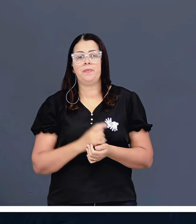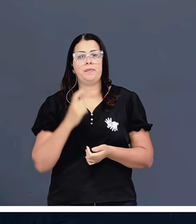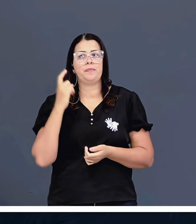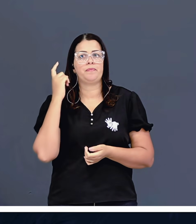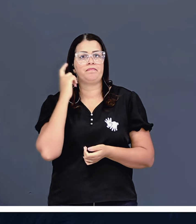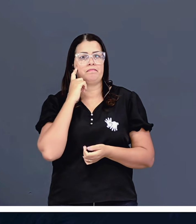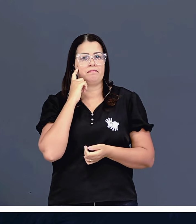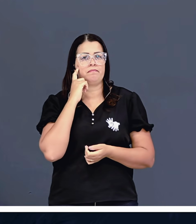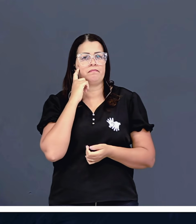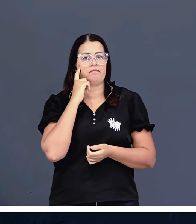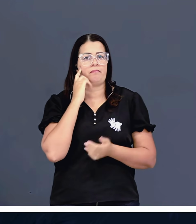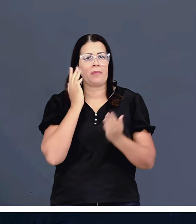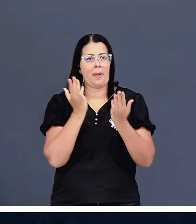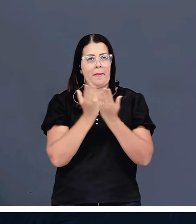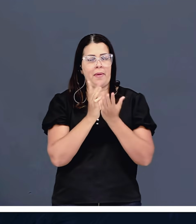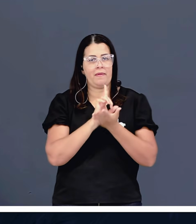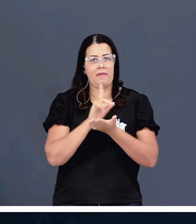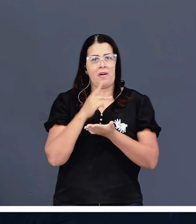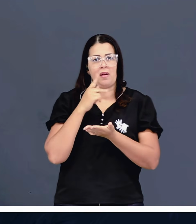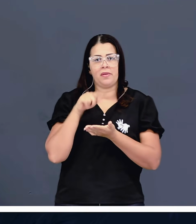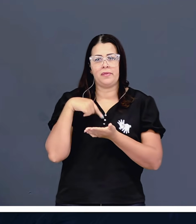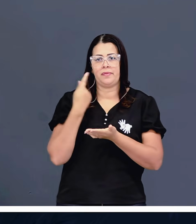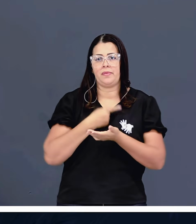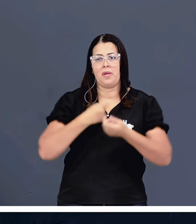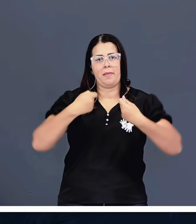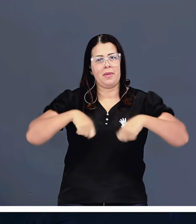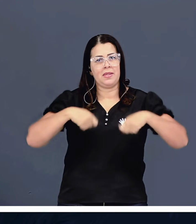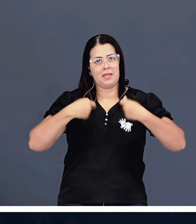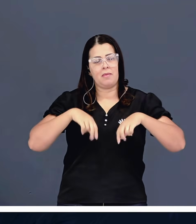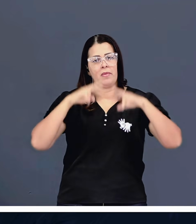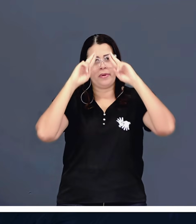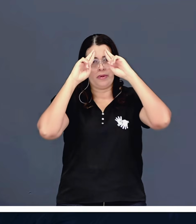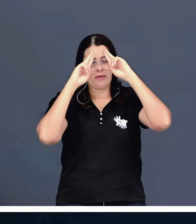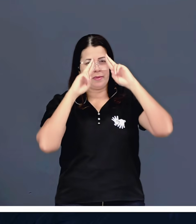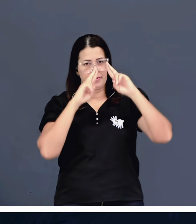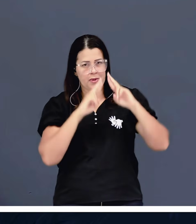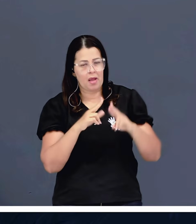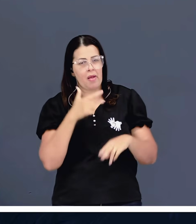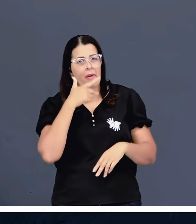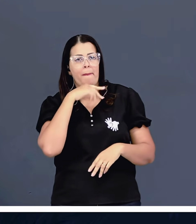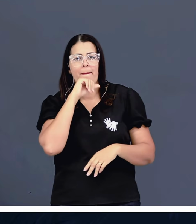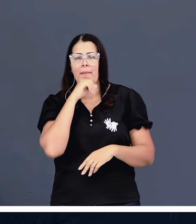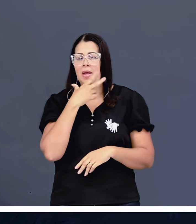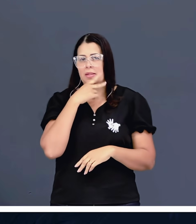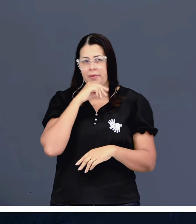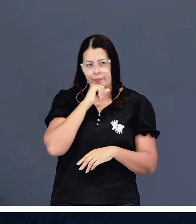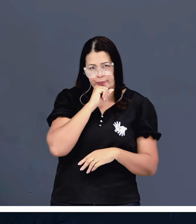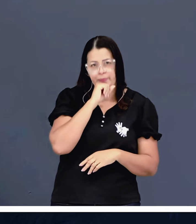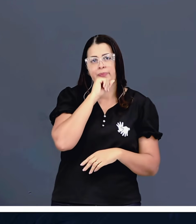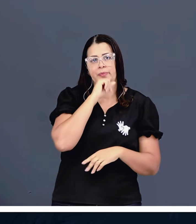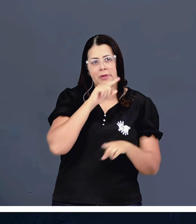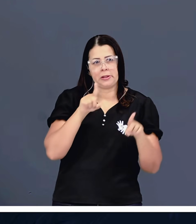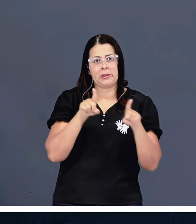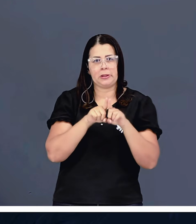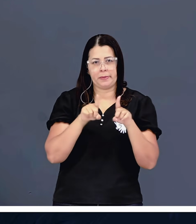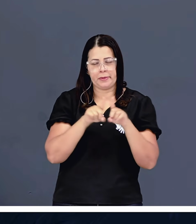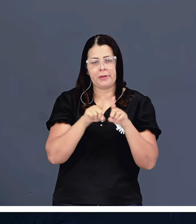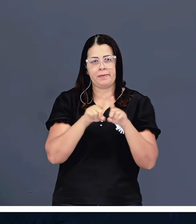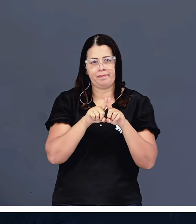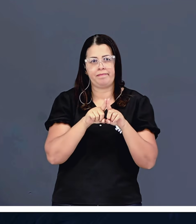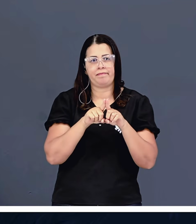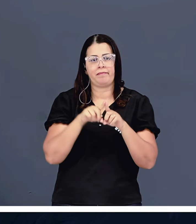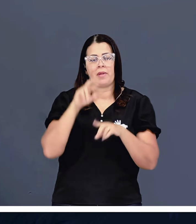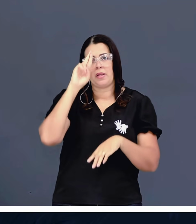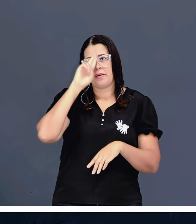Imagina, a palavra diz que nós precisamos honrar os pais, obedecer aos pais no Senhor, Obedecer aos pais